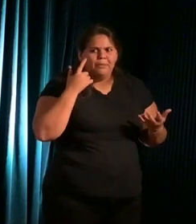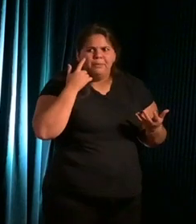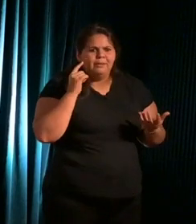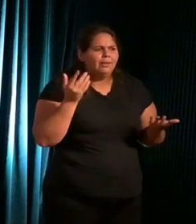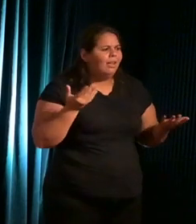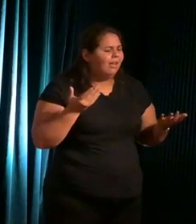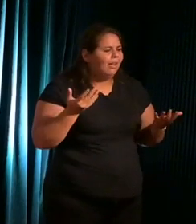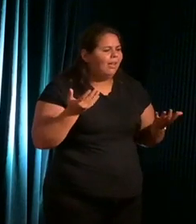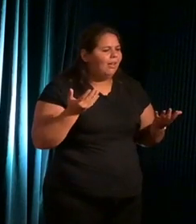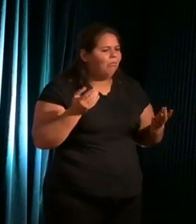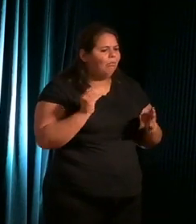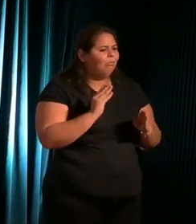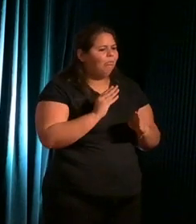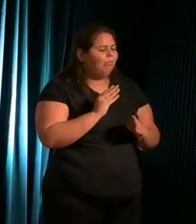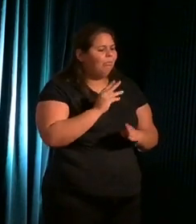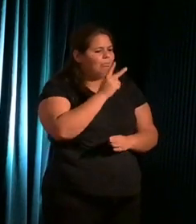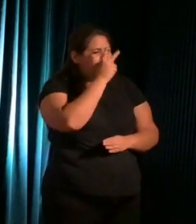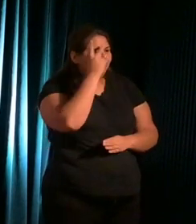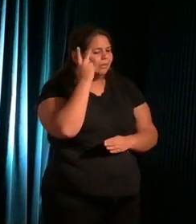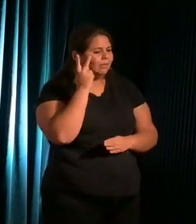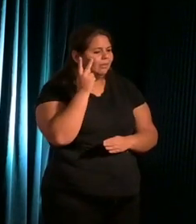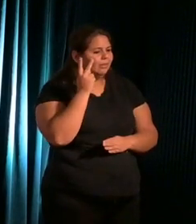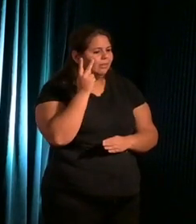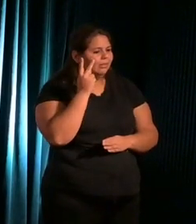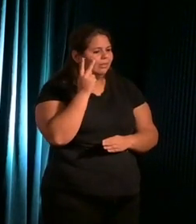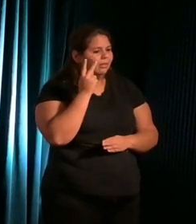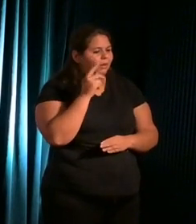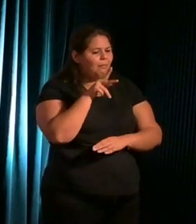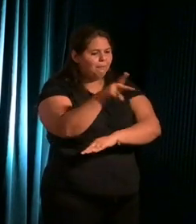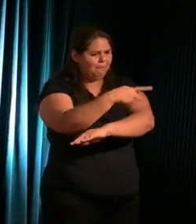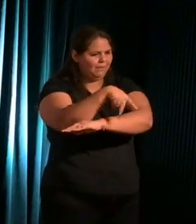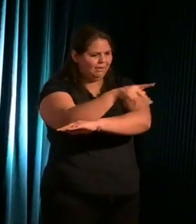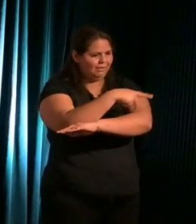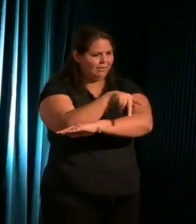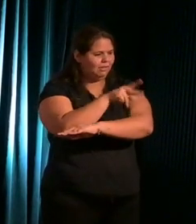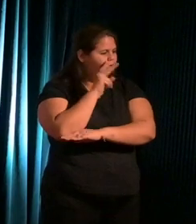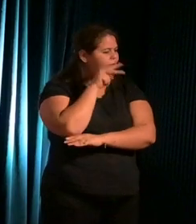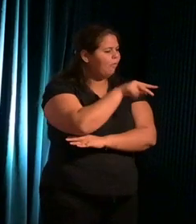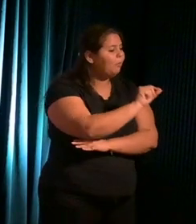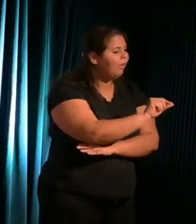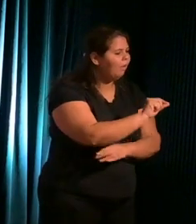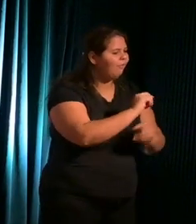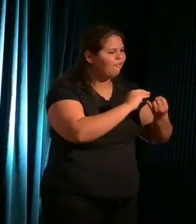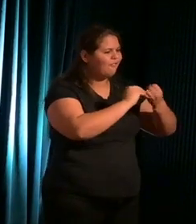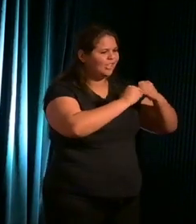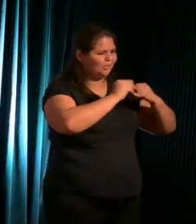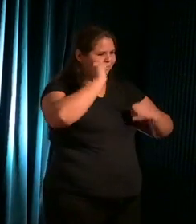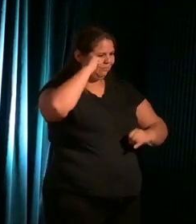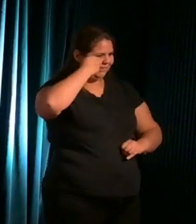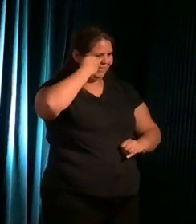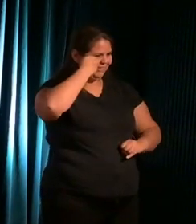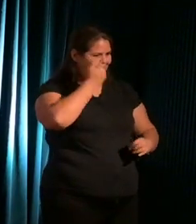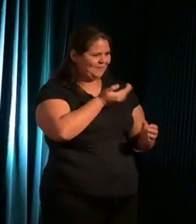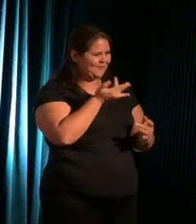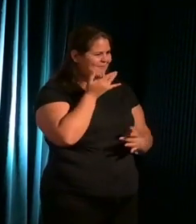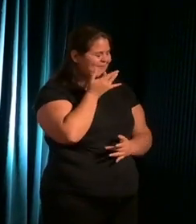aí, de repente, na praça eu vejo assim, feijoada.